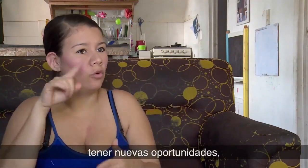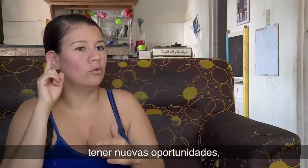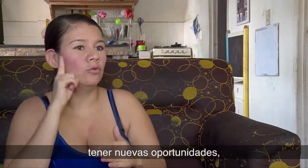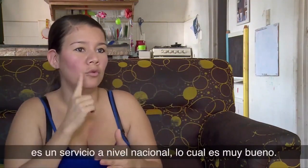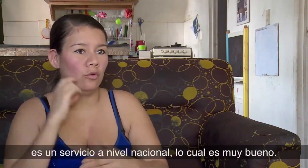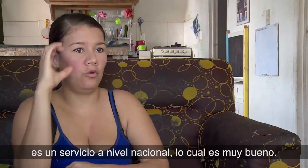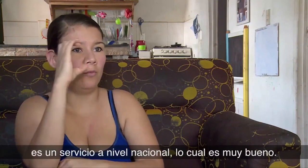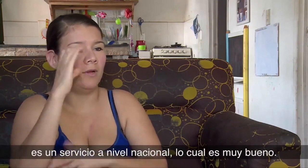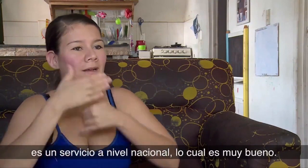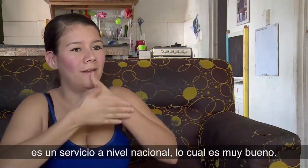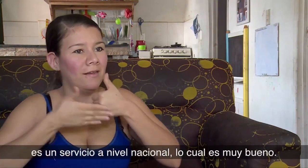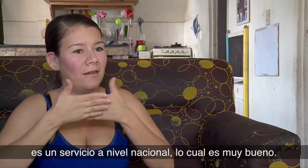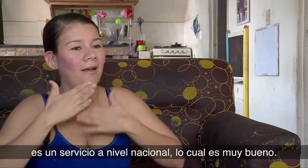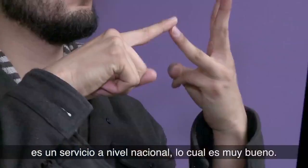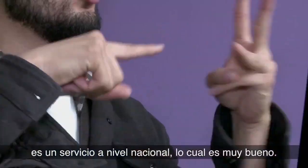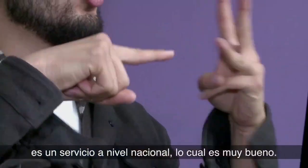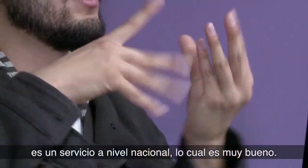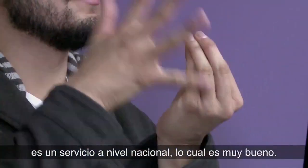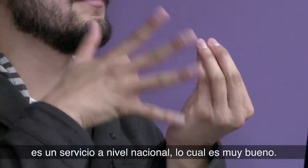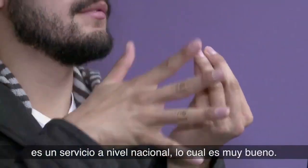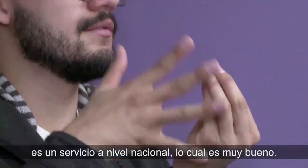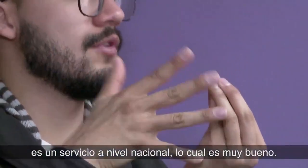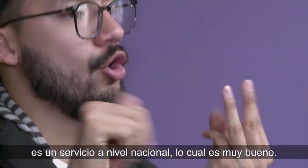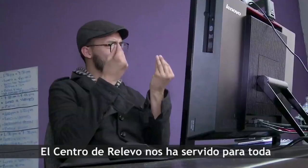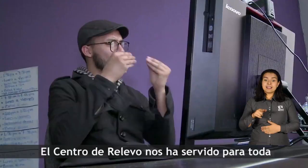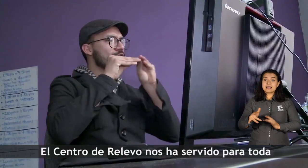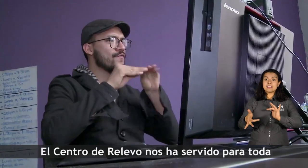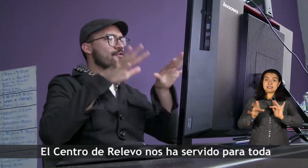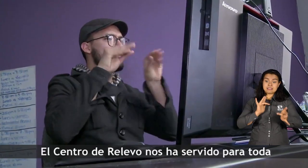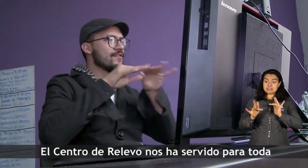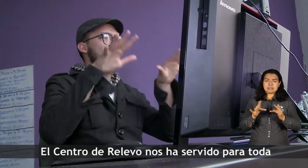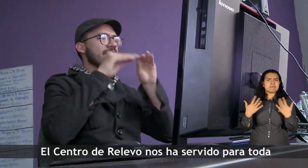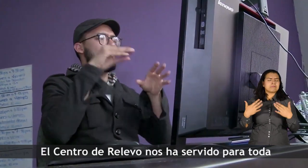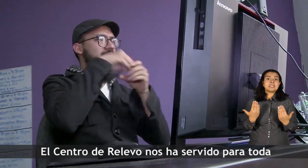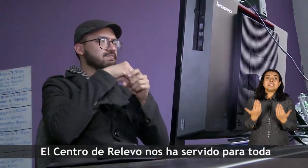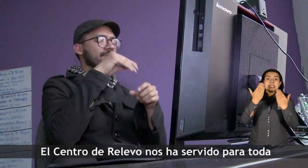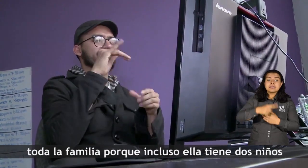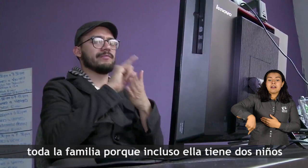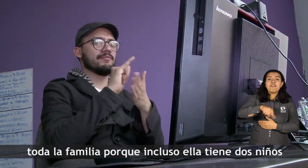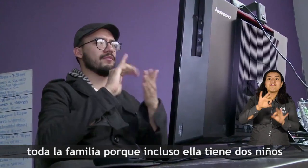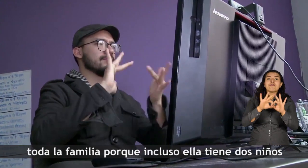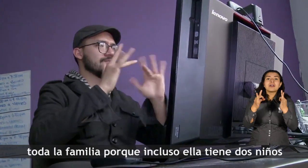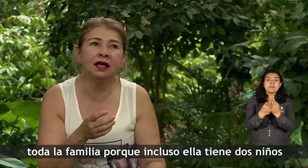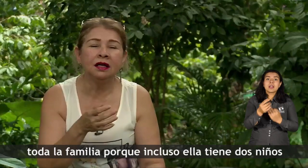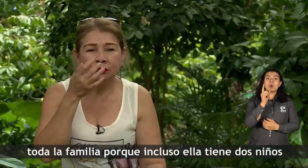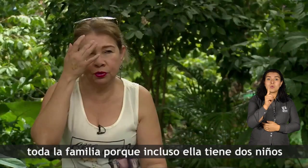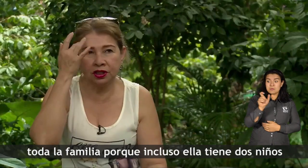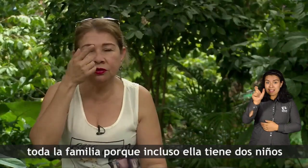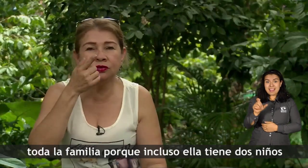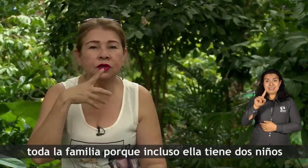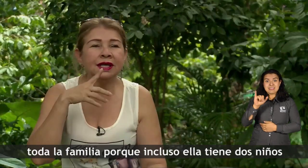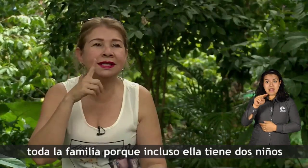oportunidades. Es un servicio a nivel nacional, lo cual es muy bueno. El centro de relevo nos ha servido para toda la familia